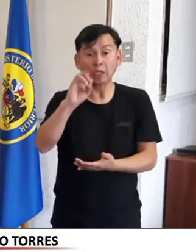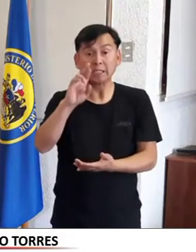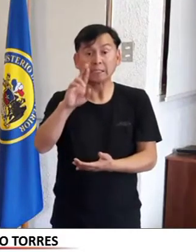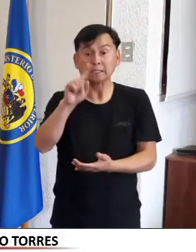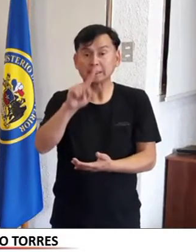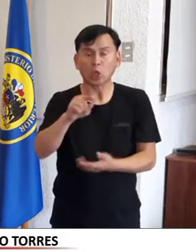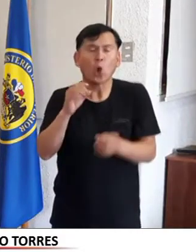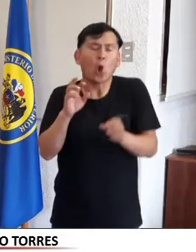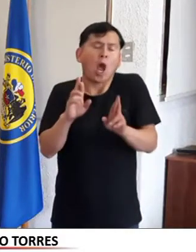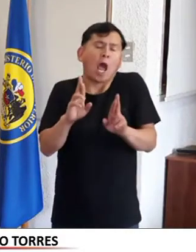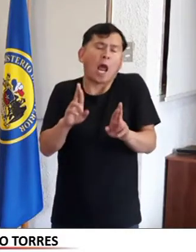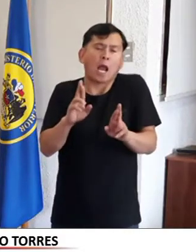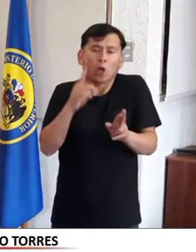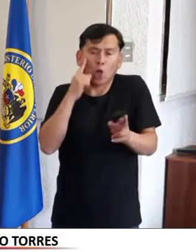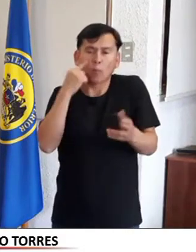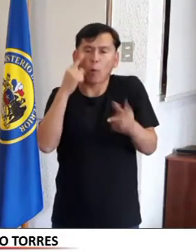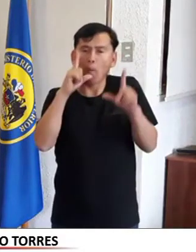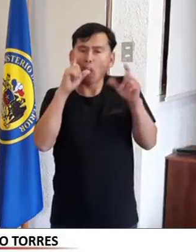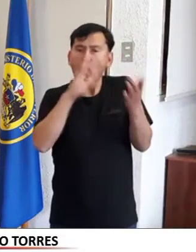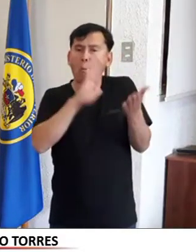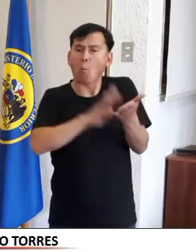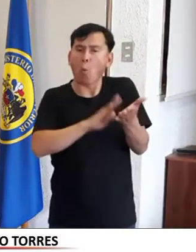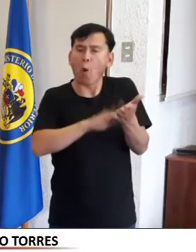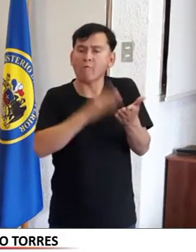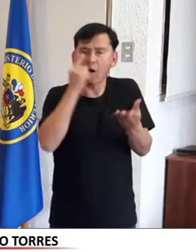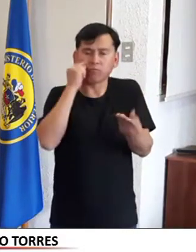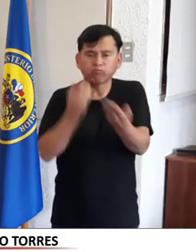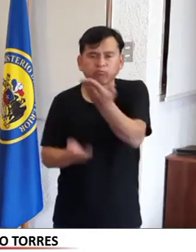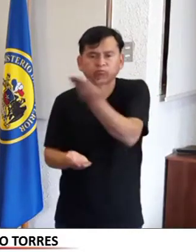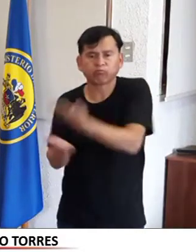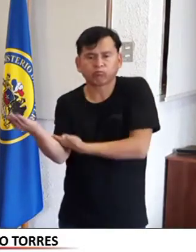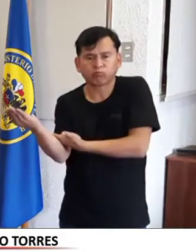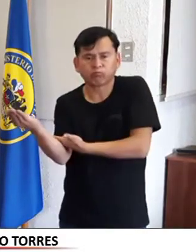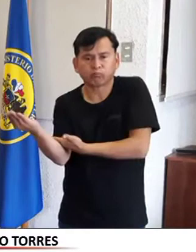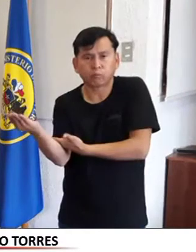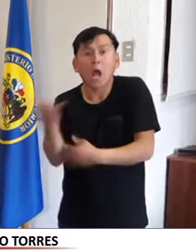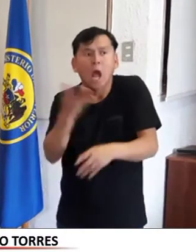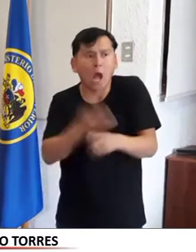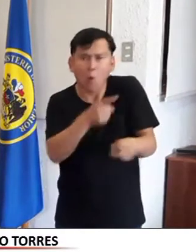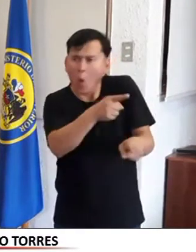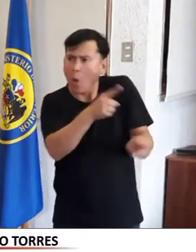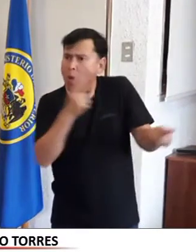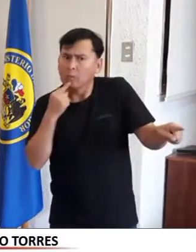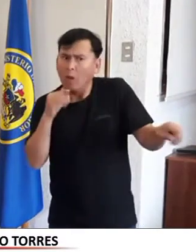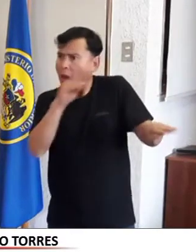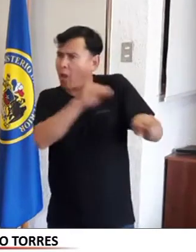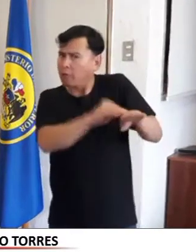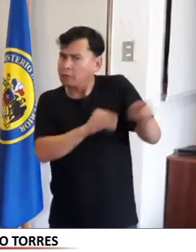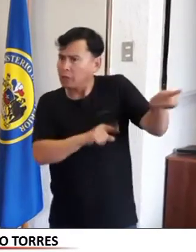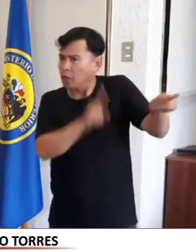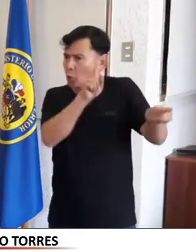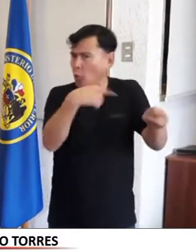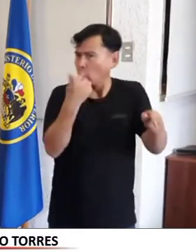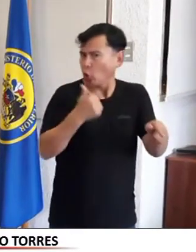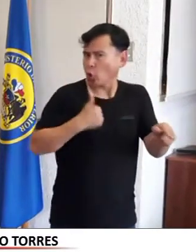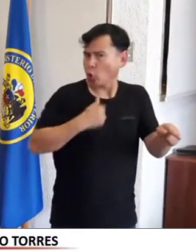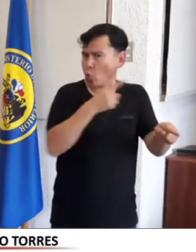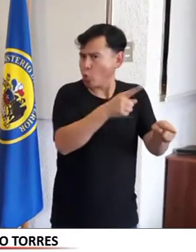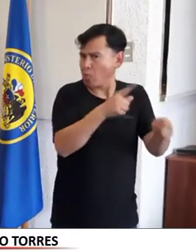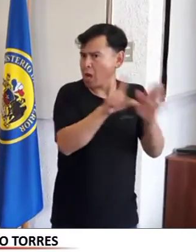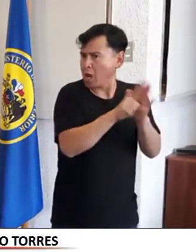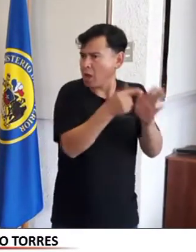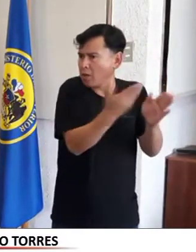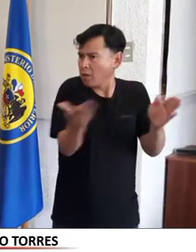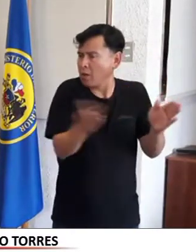ojalá, ¿verdad?, con un elemento verificador de que efectivamente existen lugares que no cumplen con las disposiciones por la autoridad